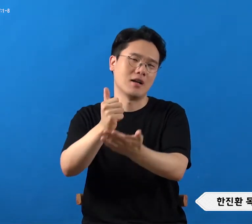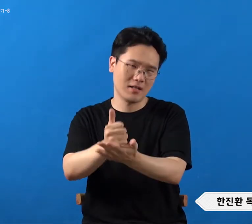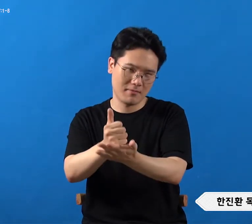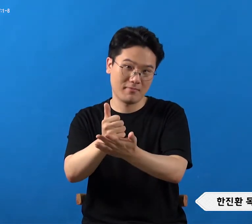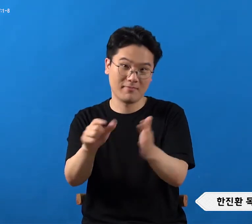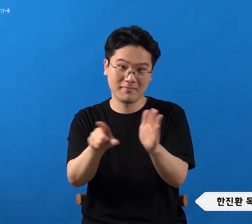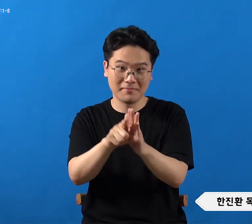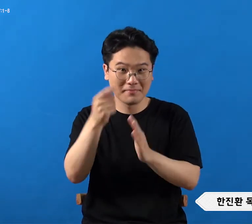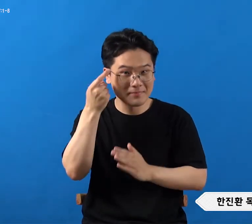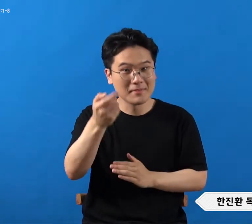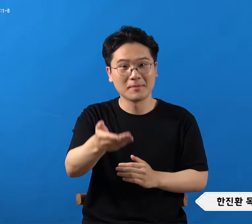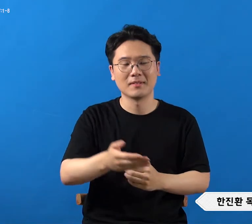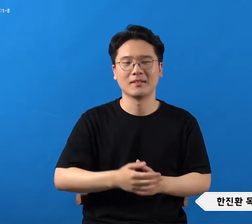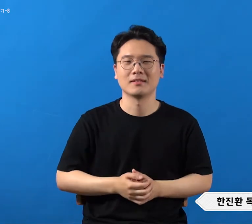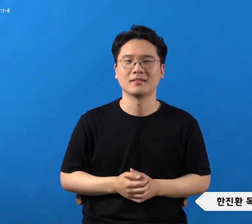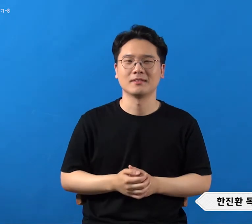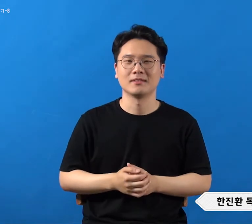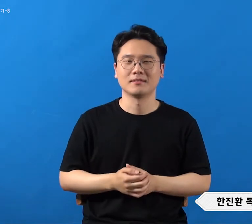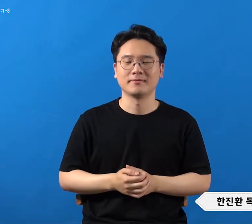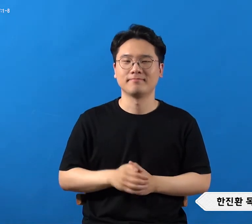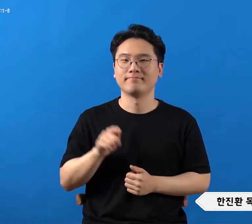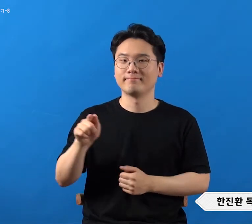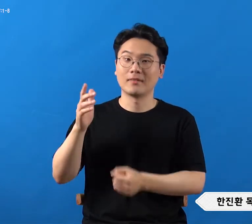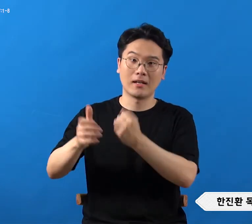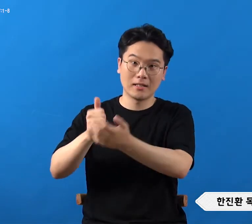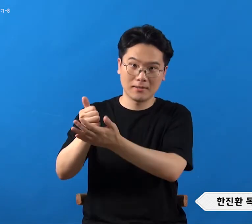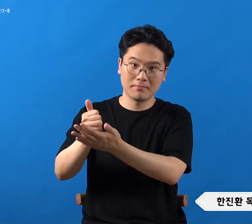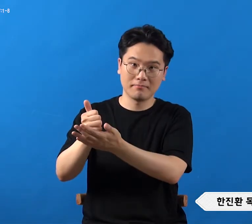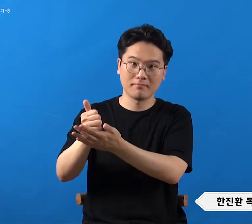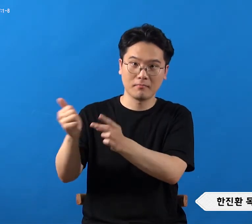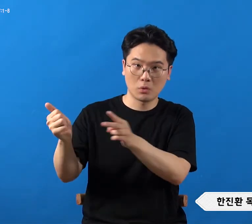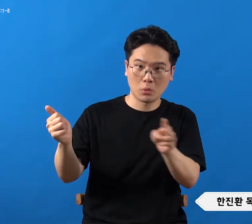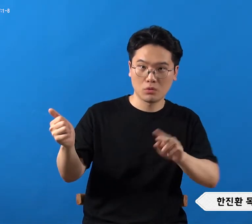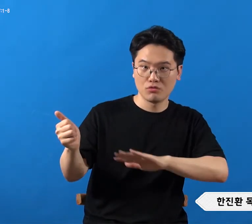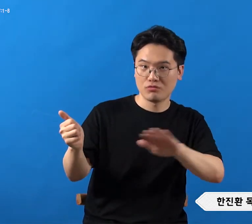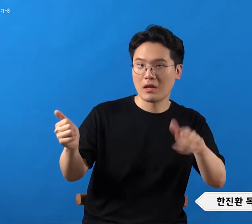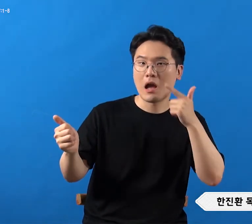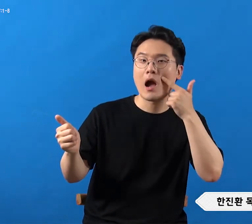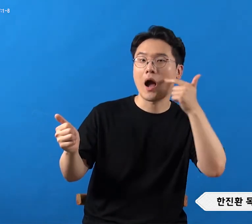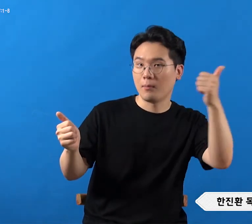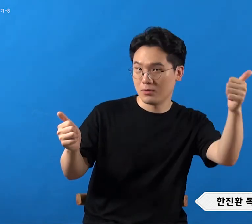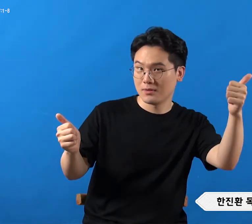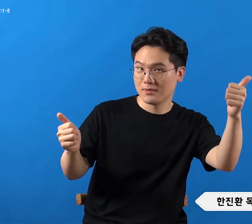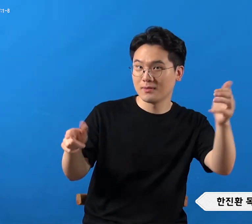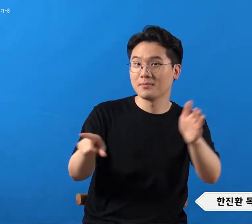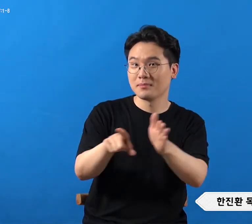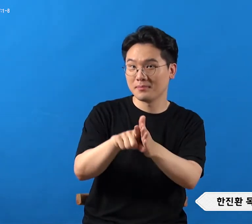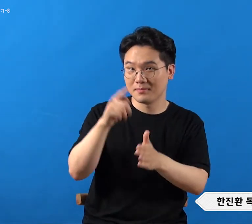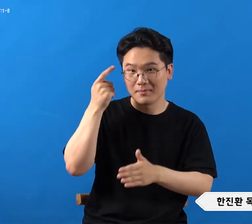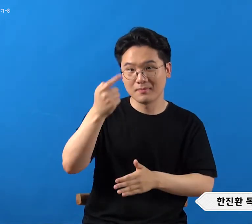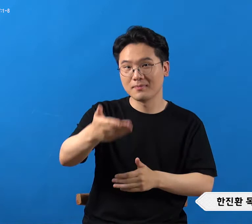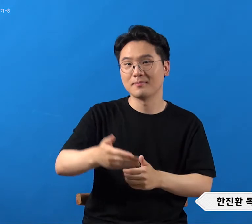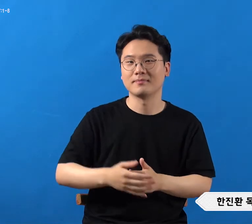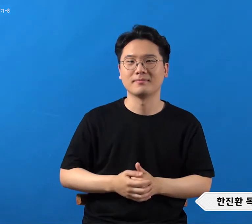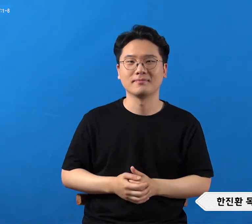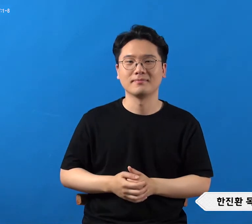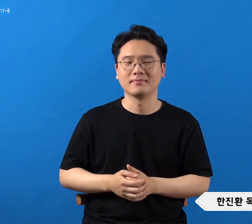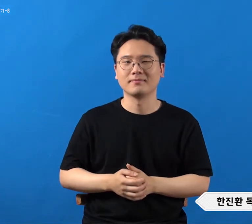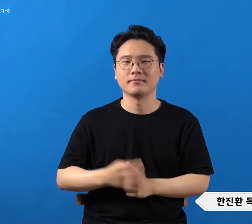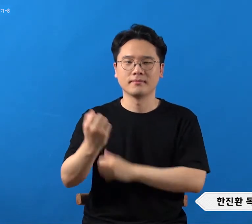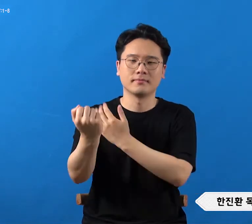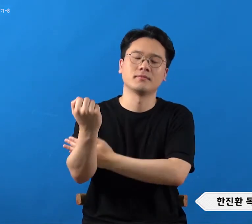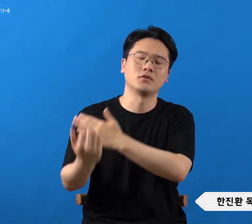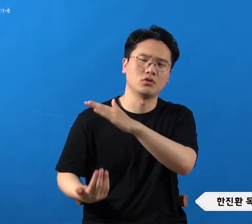믿으시지요? 그 하나님이 우리의 아버지 되신다는 것도 믿으시지요?